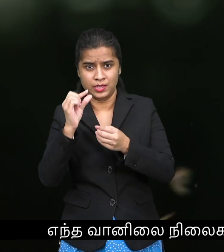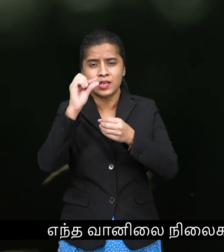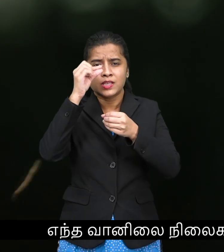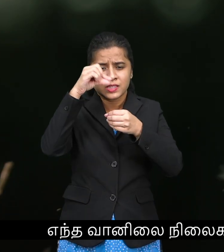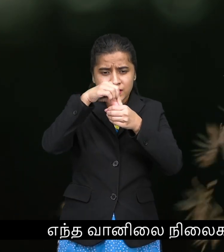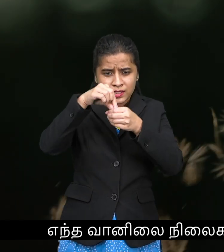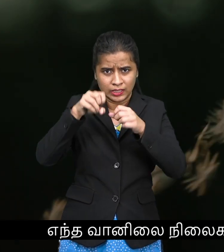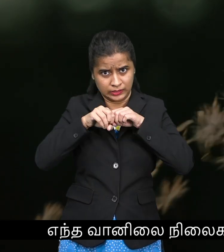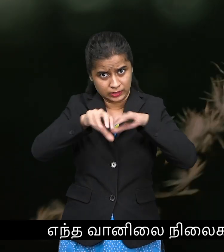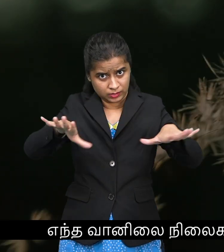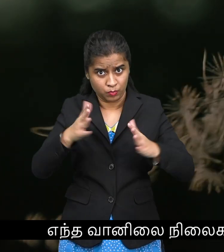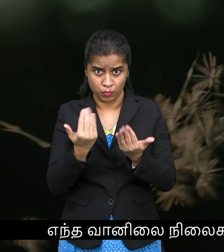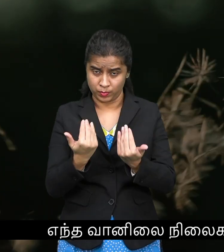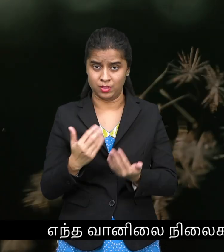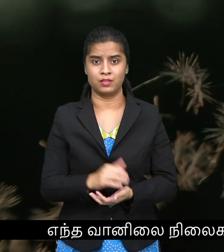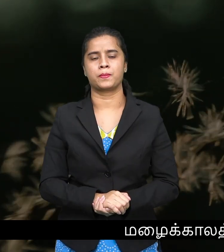சிதறுகின்றன?